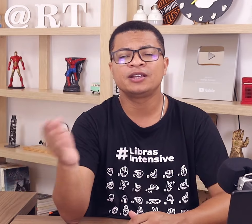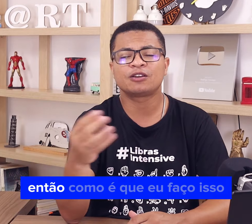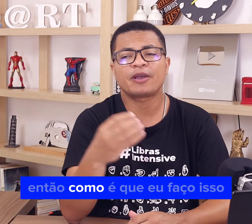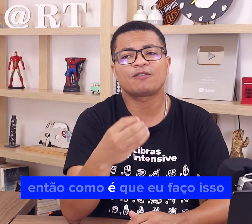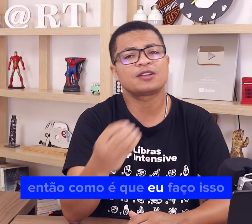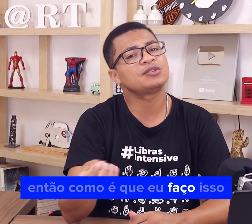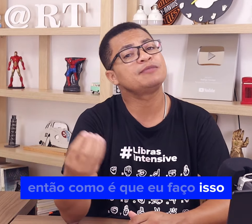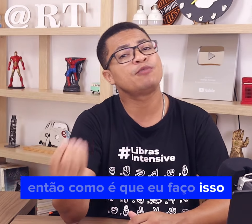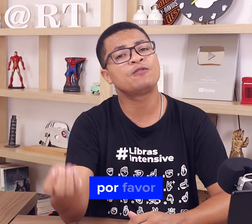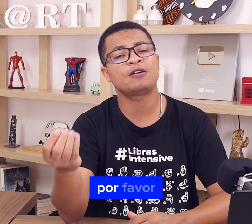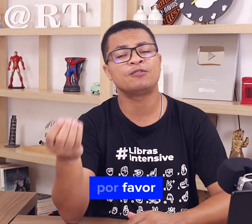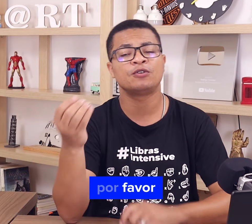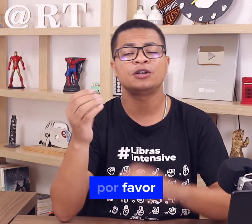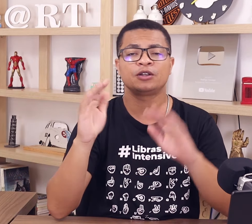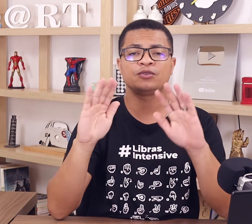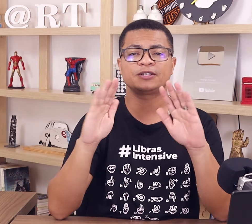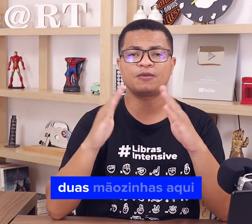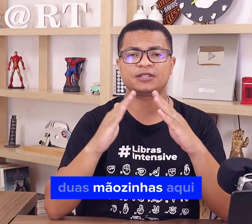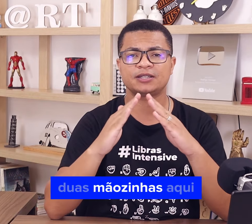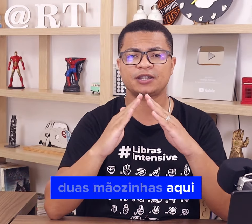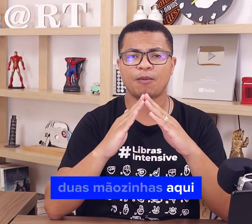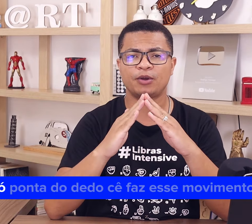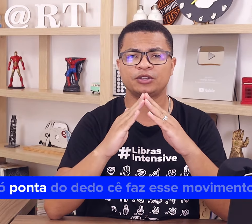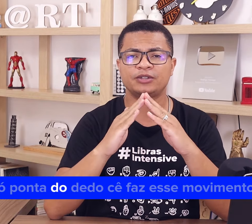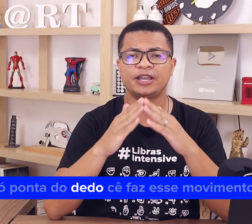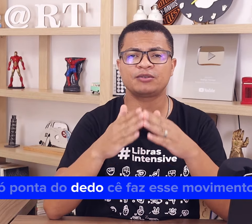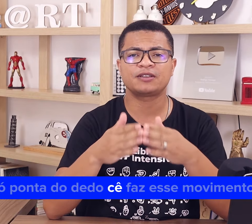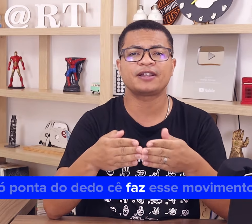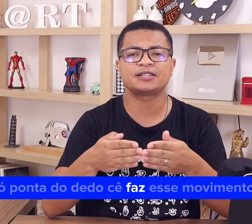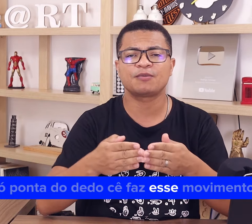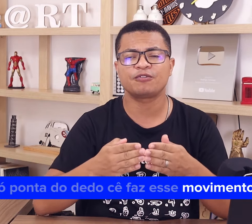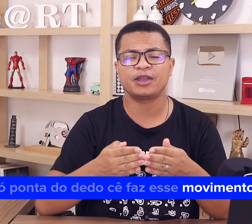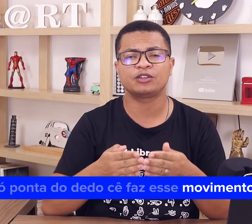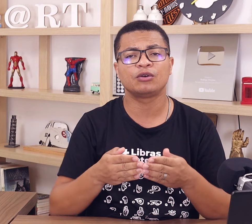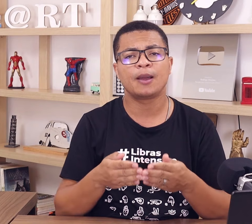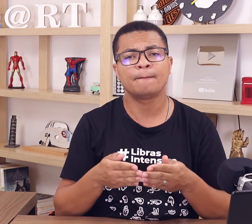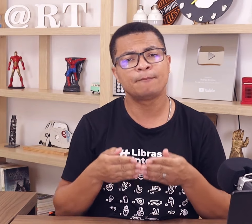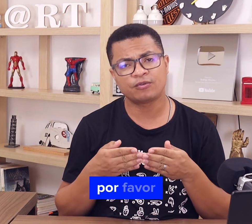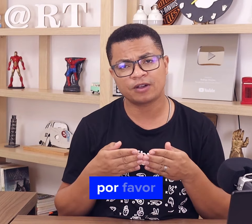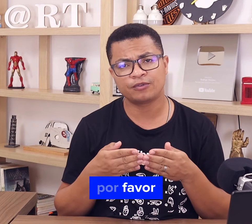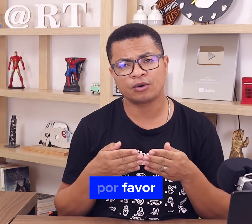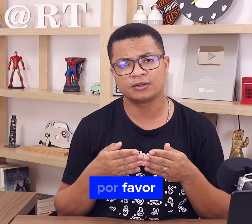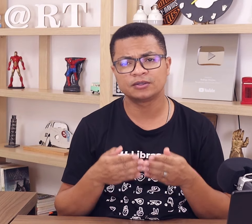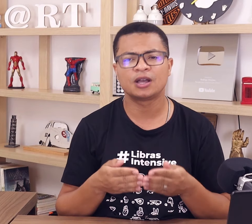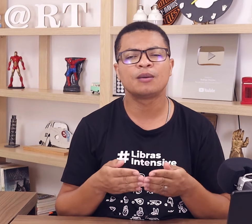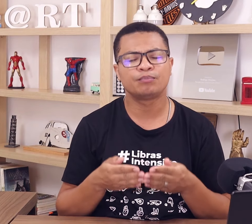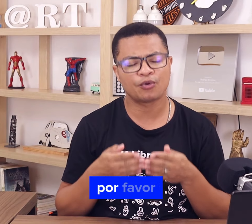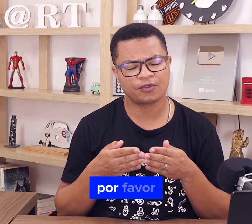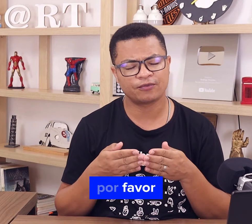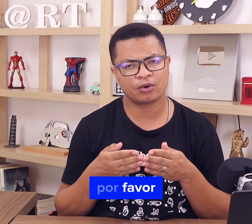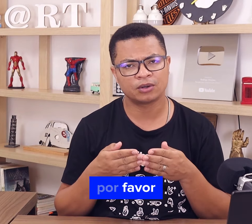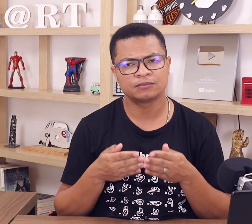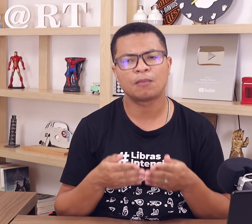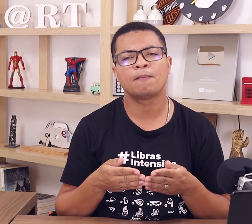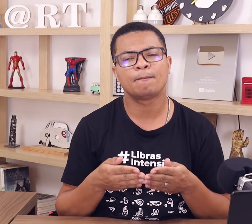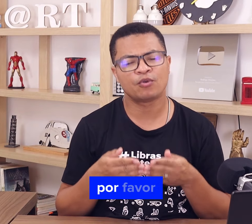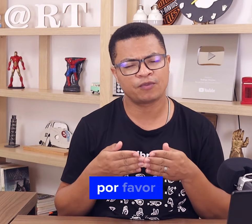Então, como é que eu faço esse por favor? Duas mãozinhas aqui, ponta do dedo, você faz esse movimento. Por favor, por favor, por